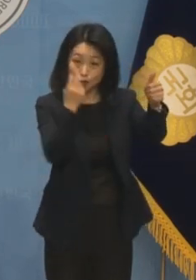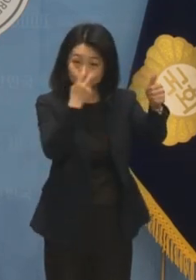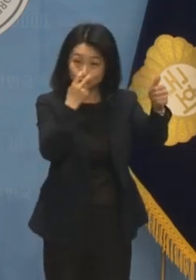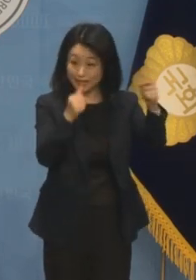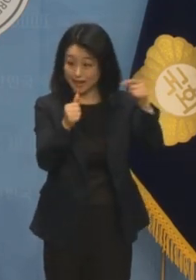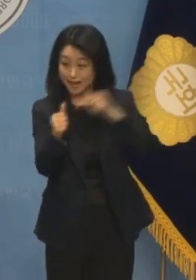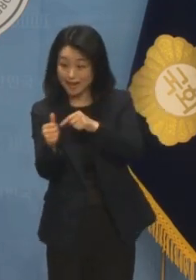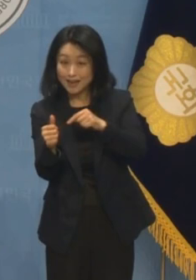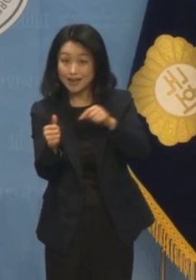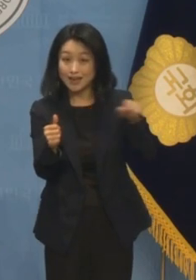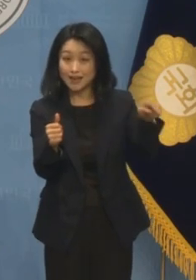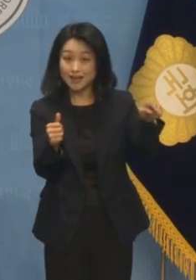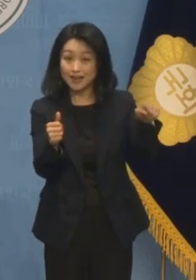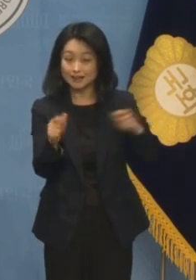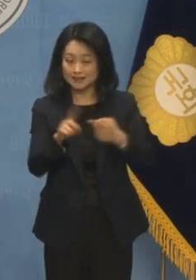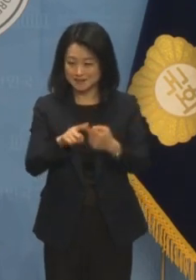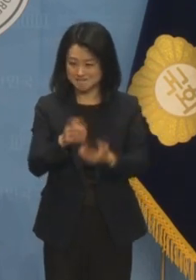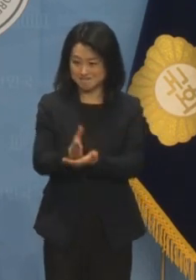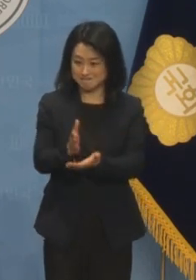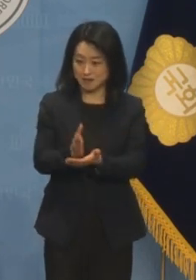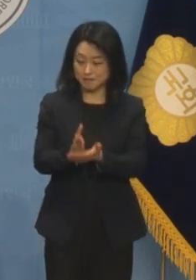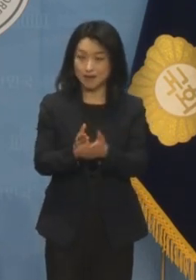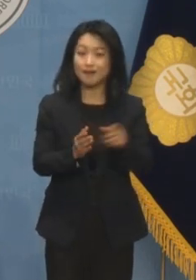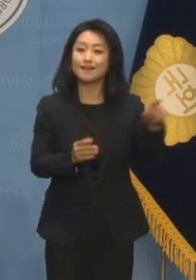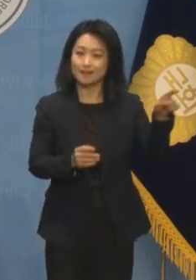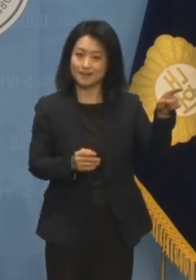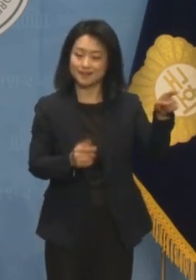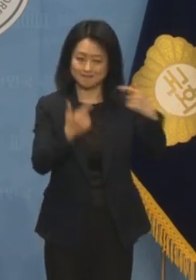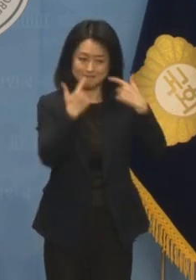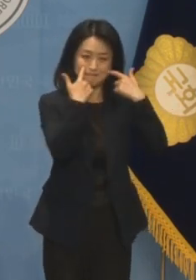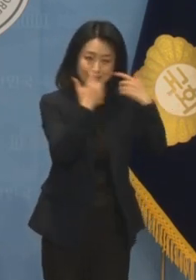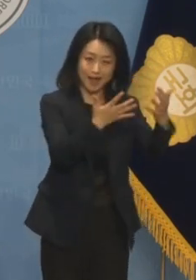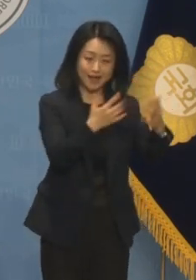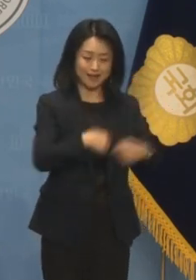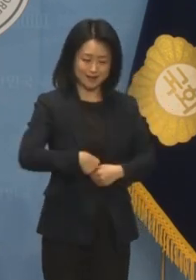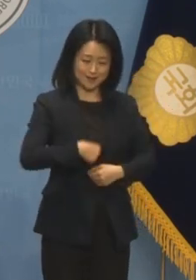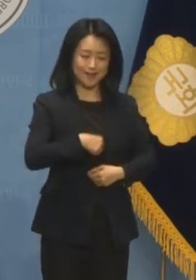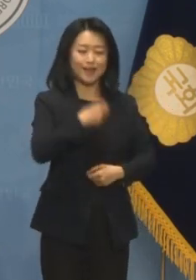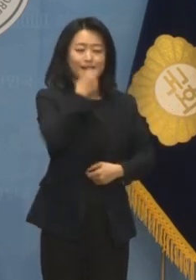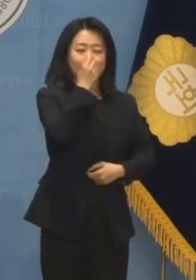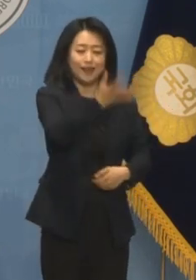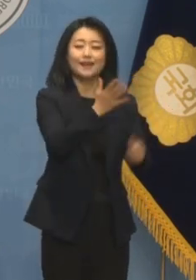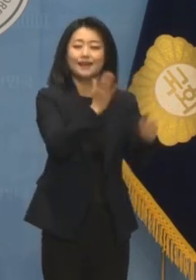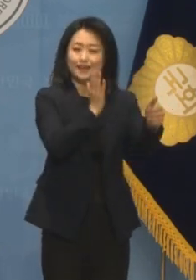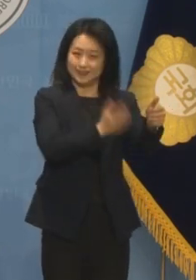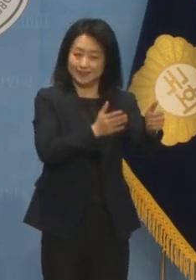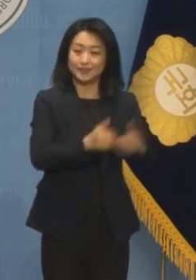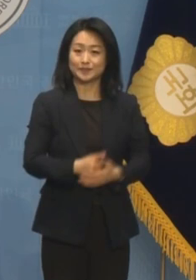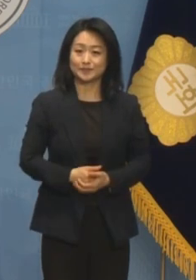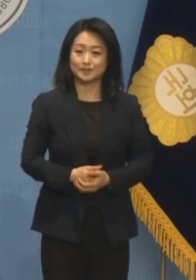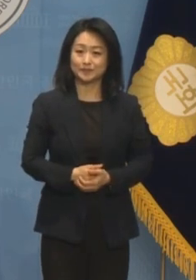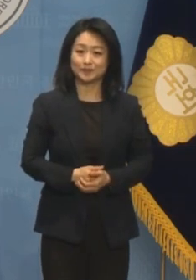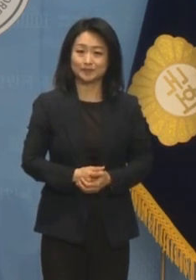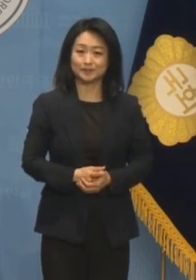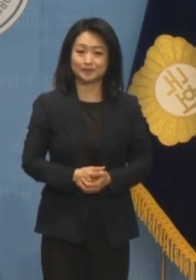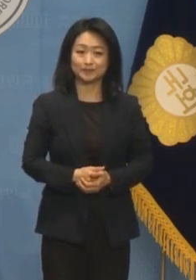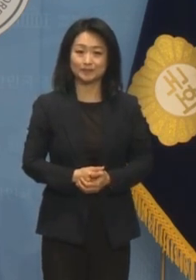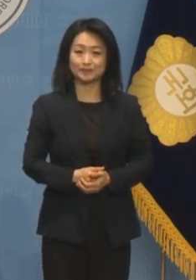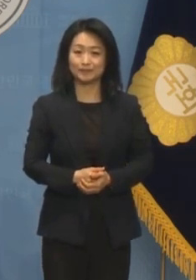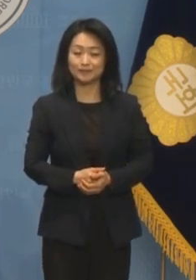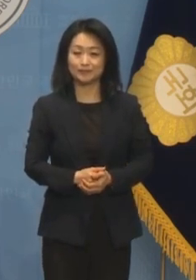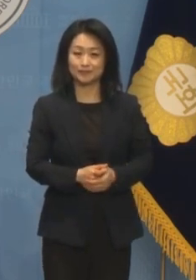몸통을 숨길 수는 없습니다 이제 이실 짓할 시간입니다 말는